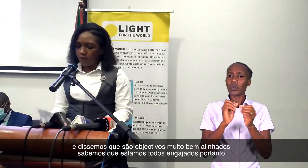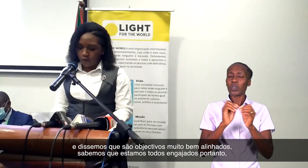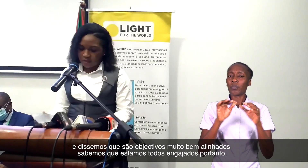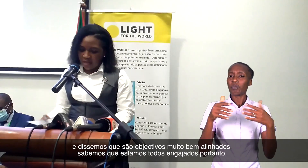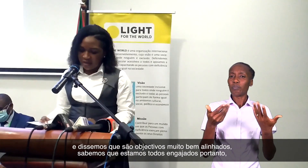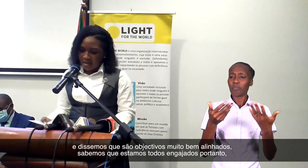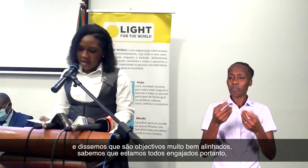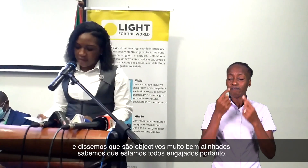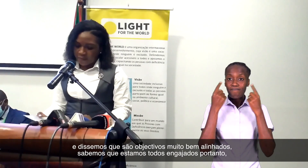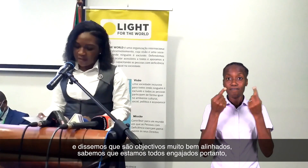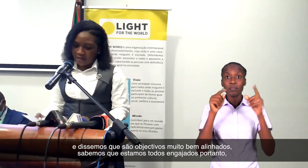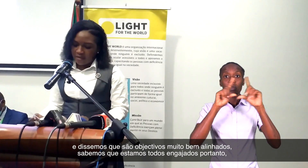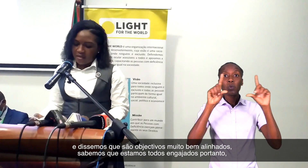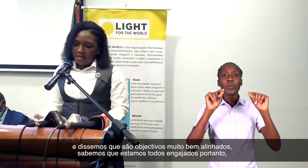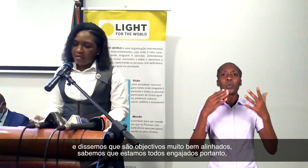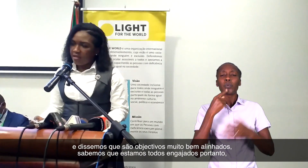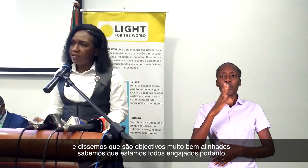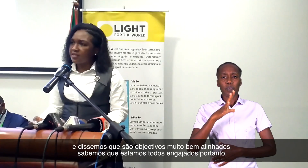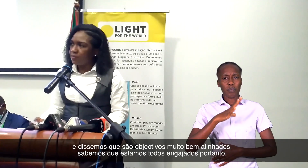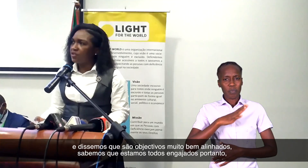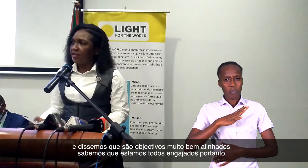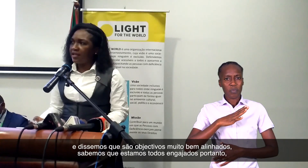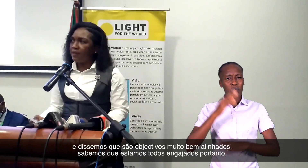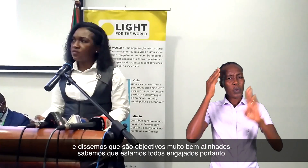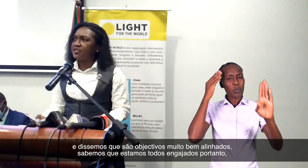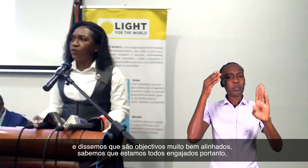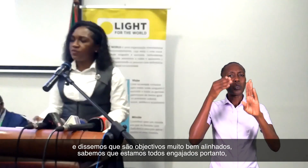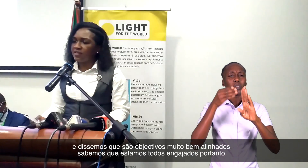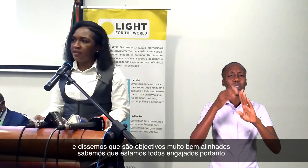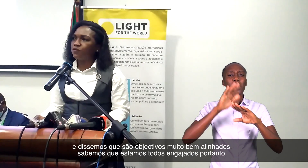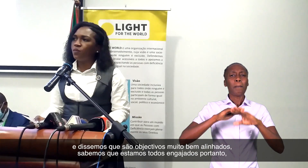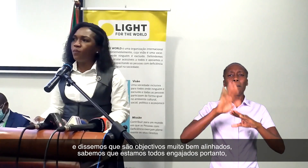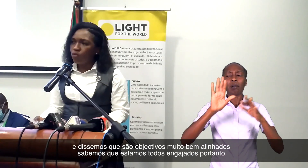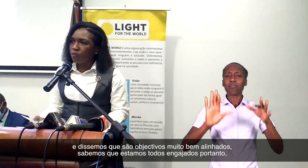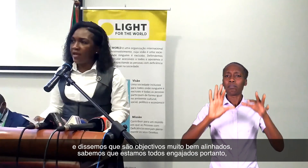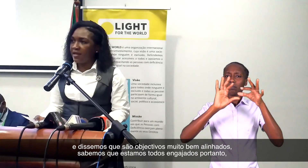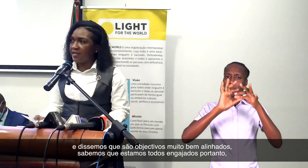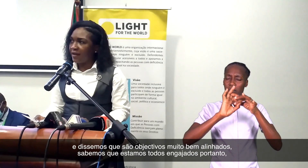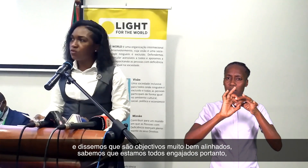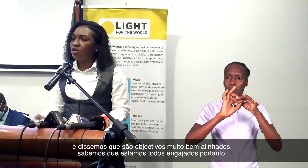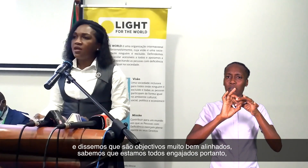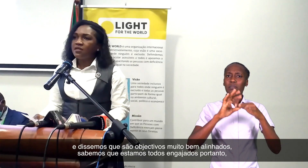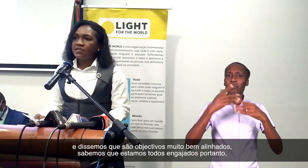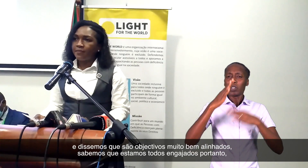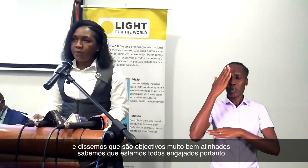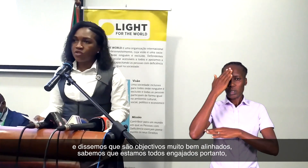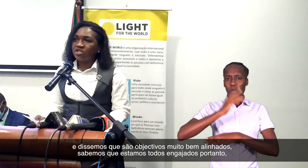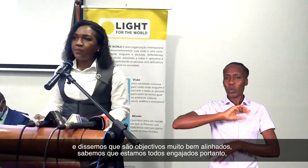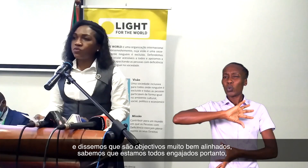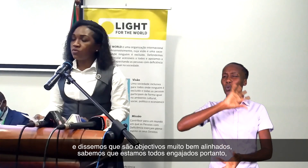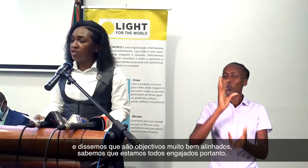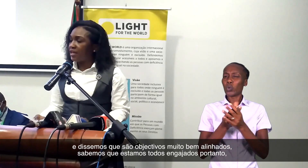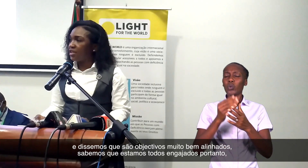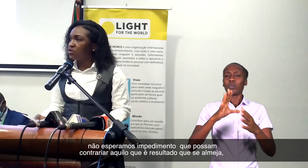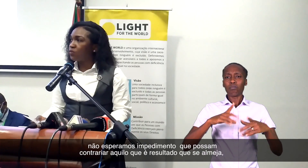vou voltar a repetir. E dissemos e reiteramos que são objetivos muito bem alinhados, sabemos que